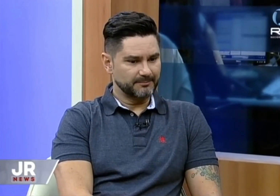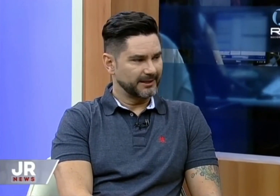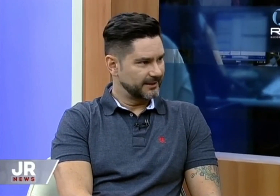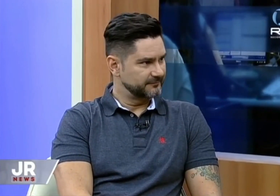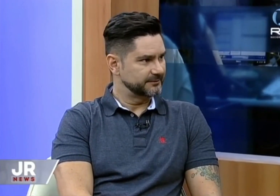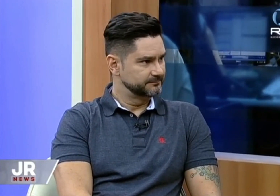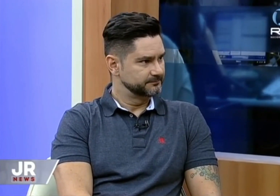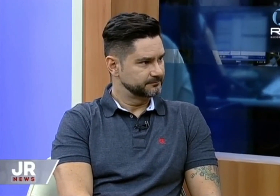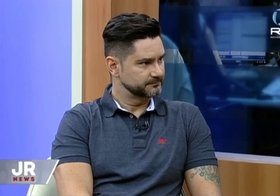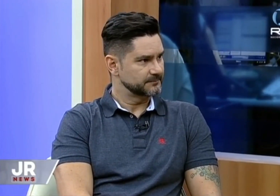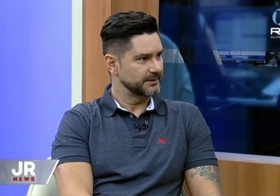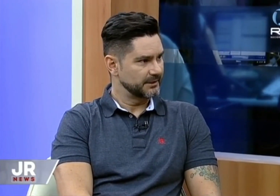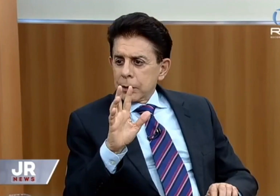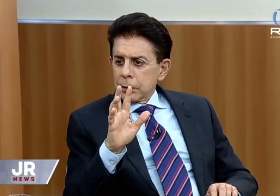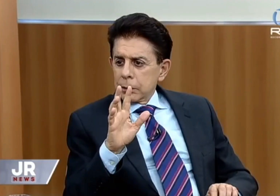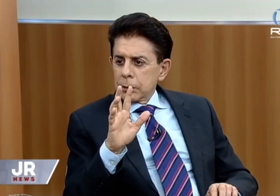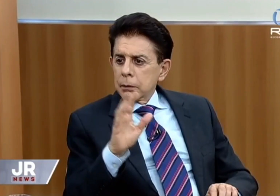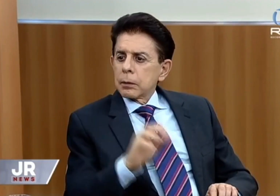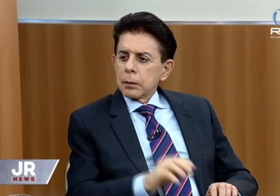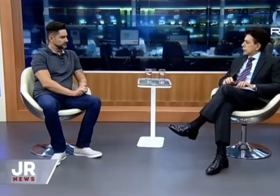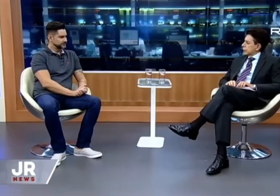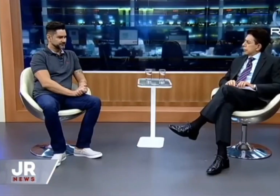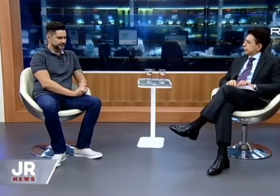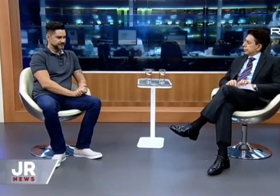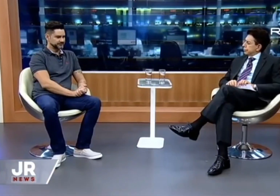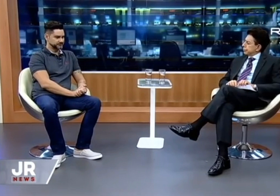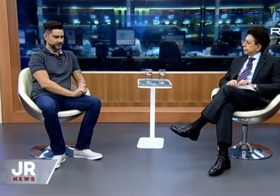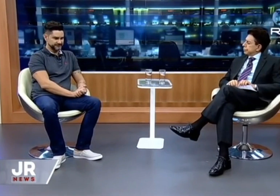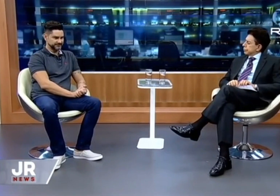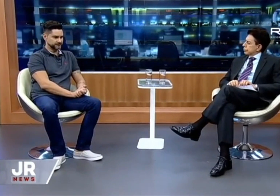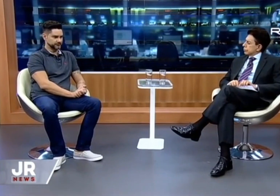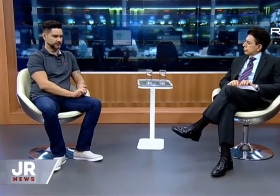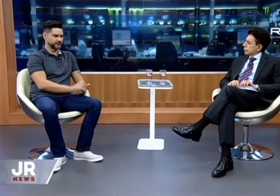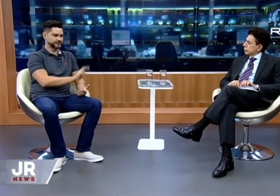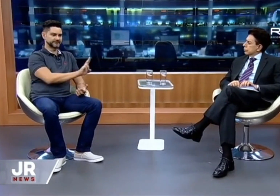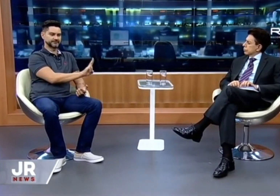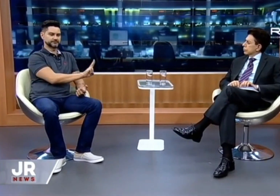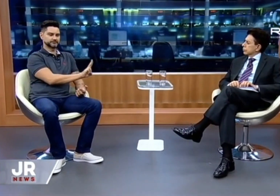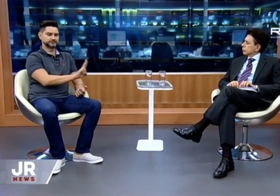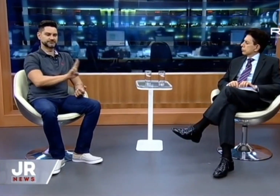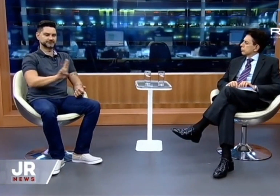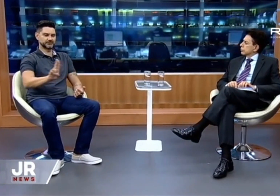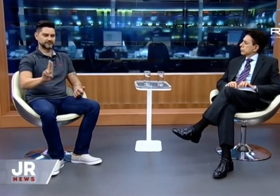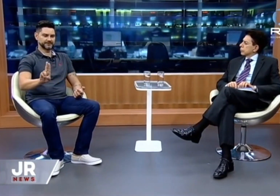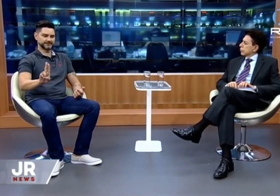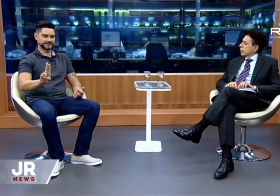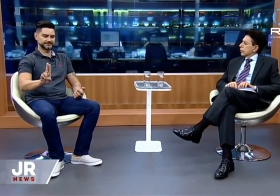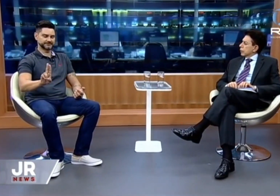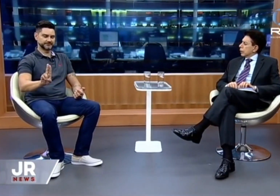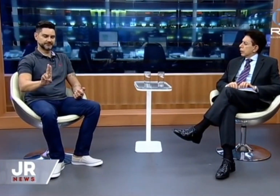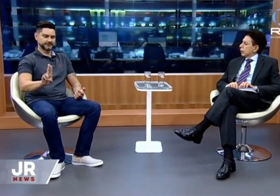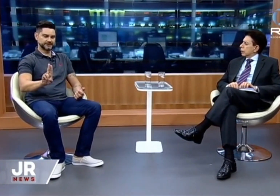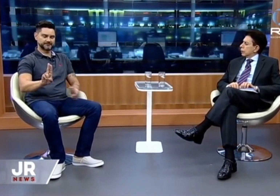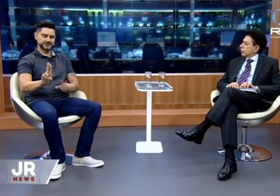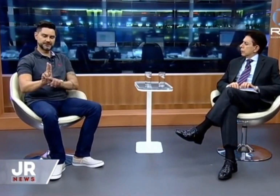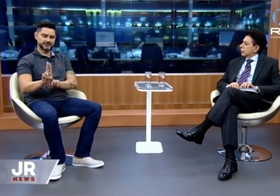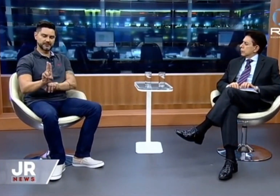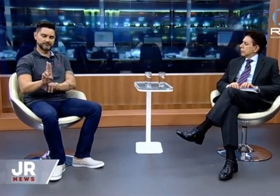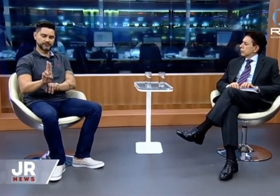uma palavra. Ele é uma palavra? Ele é uma palavra. Então, muitas vezes, por exemplo, eu posso fazer um sinal apenas, e na medida em que eu